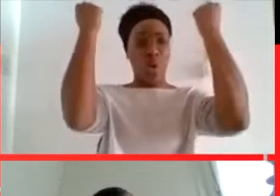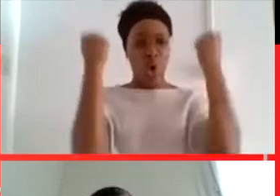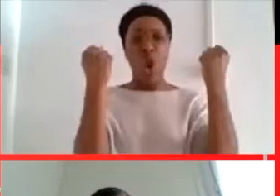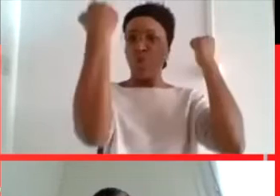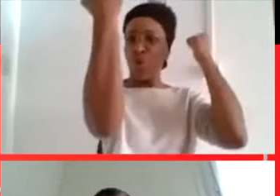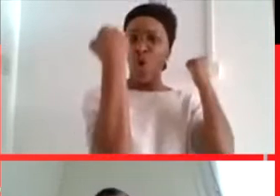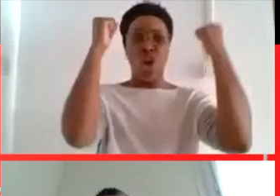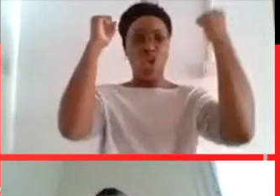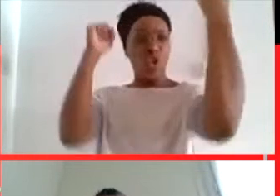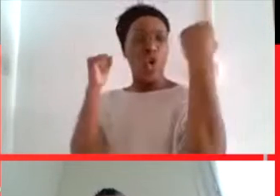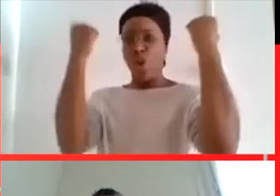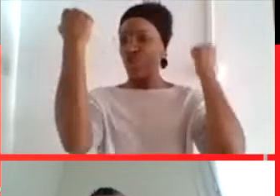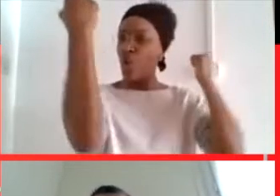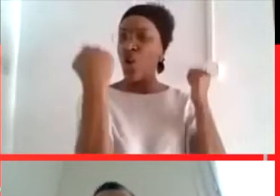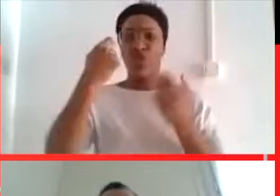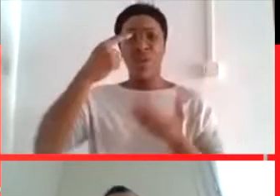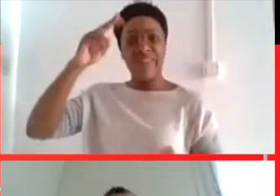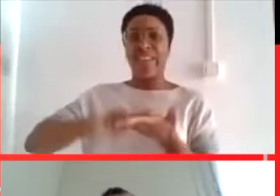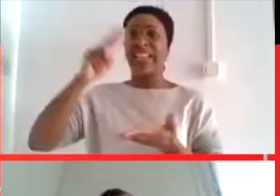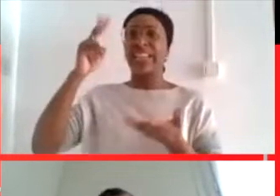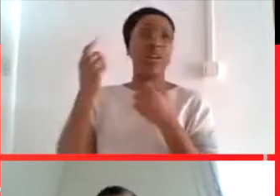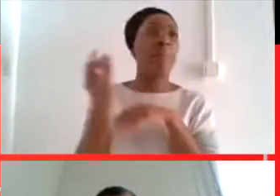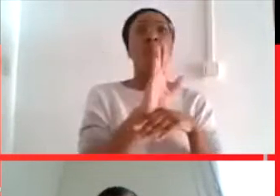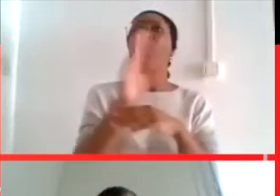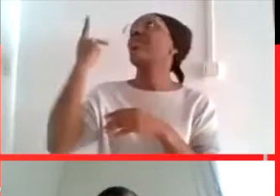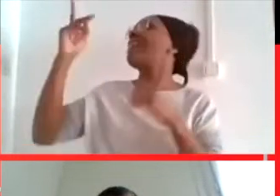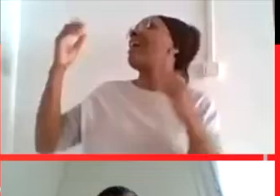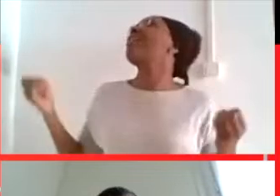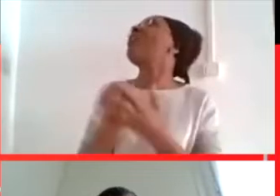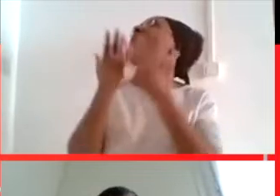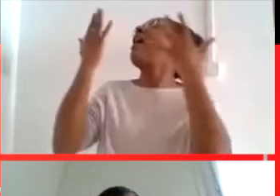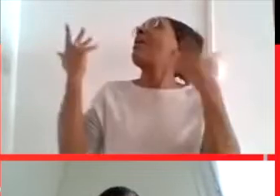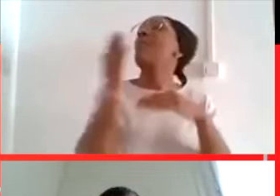de la vérité», dit les Écritures, eh bien, reflète ta gloire et ton amour dans ce monde-là.